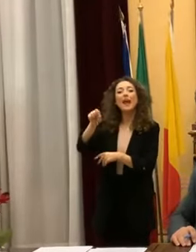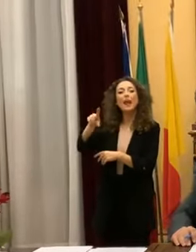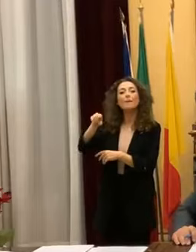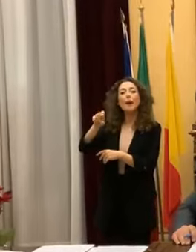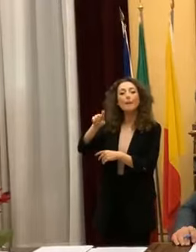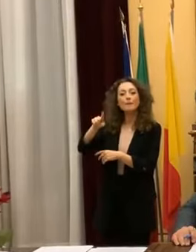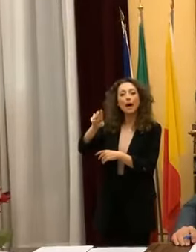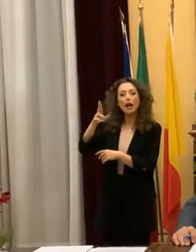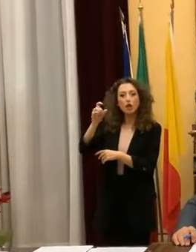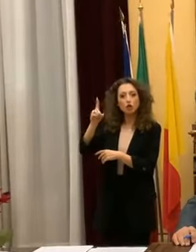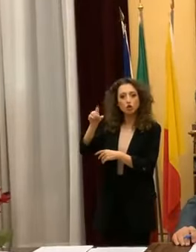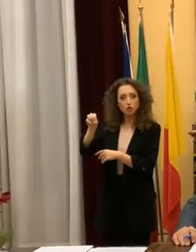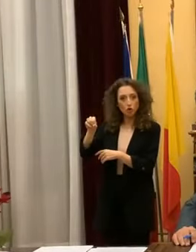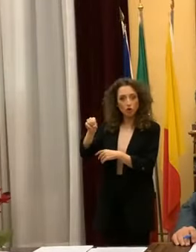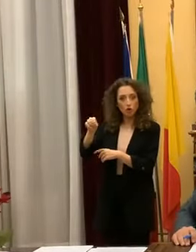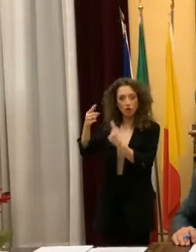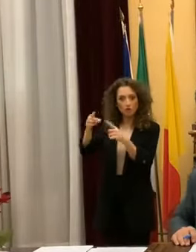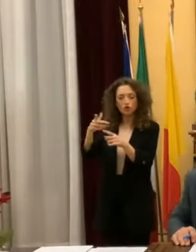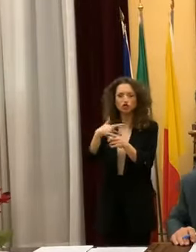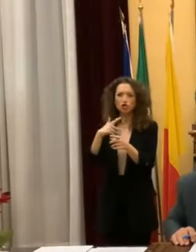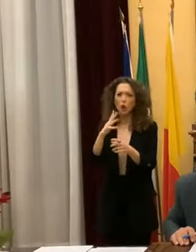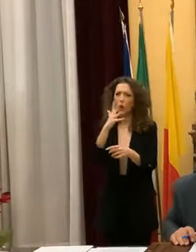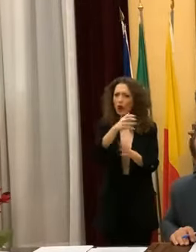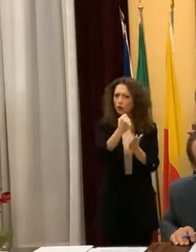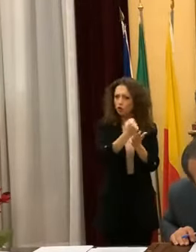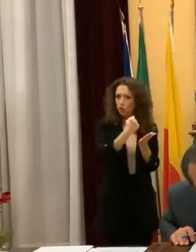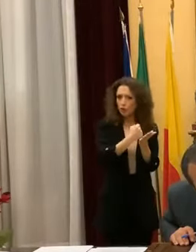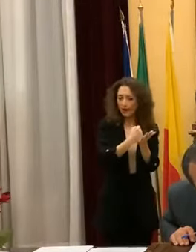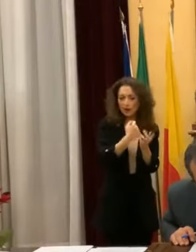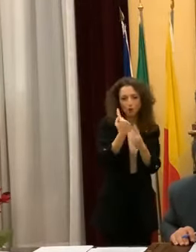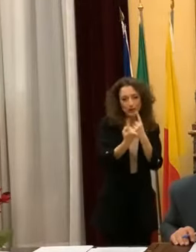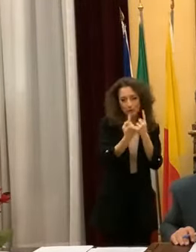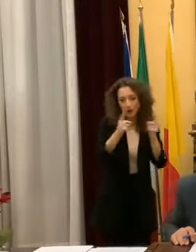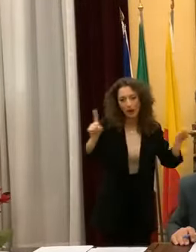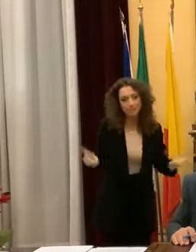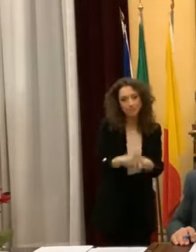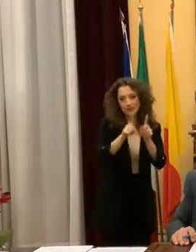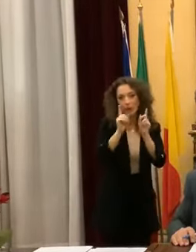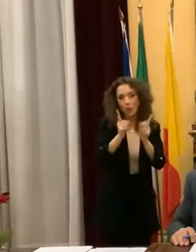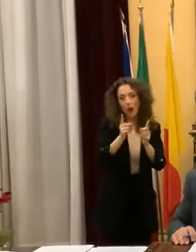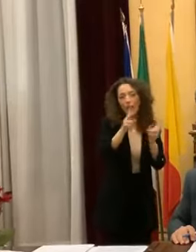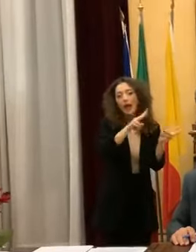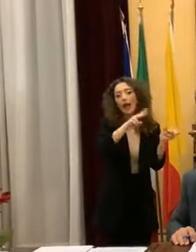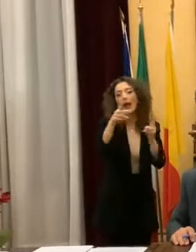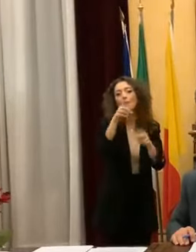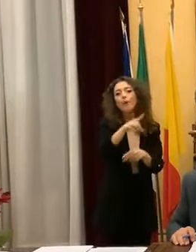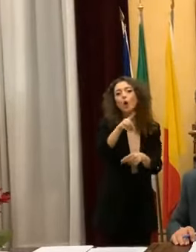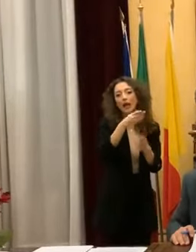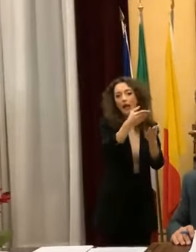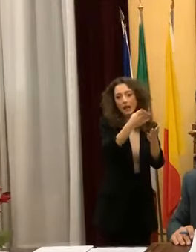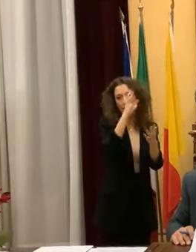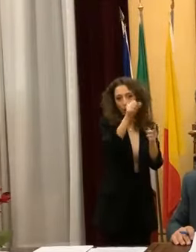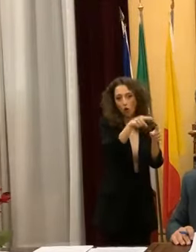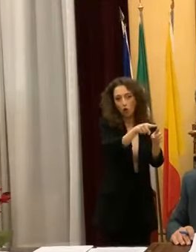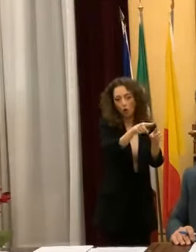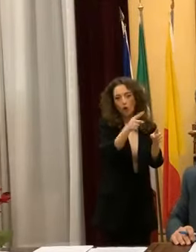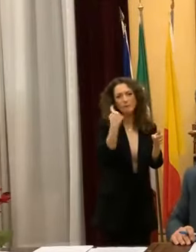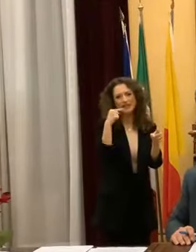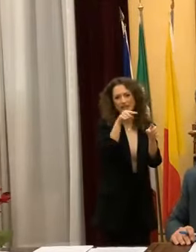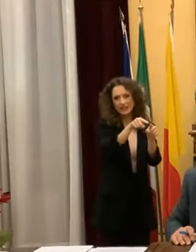la stessa situazione del Policlinico di Messina. E quando sentite questi dati dovete riflettere.